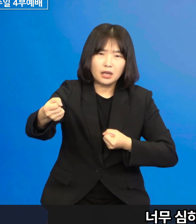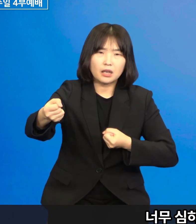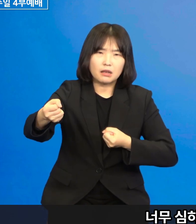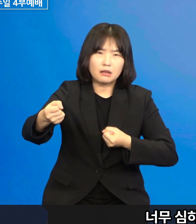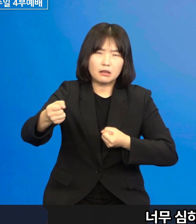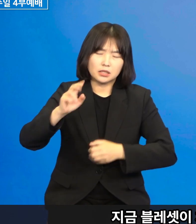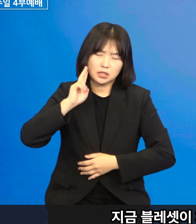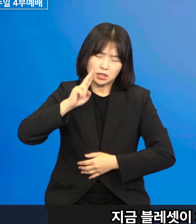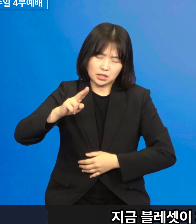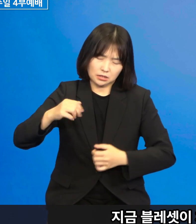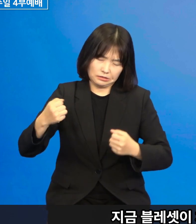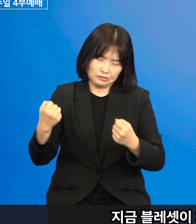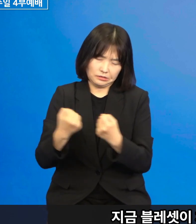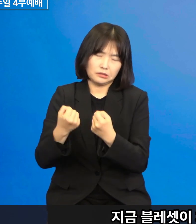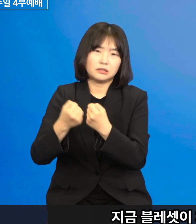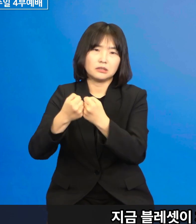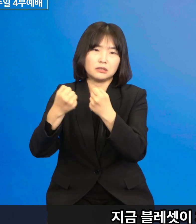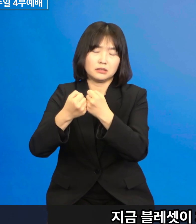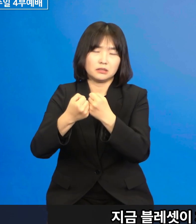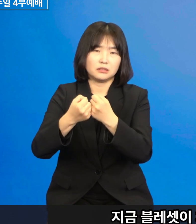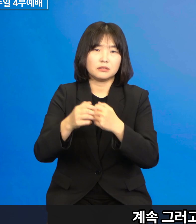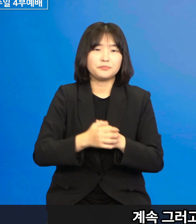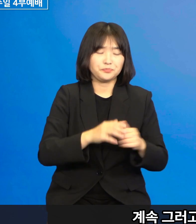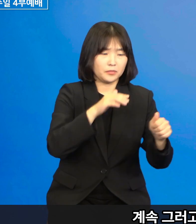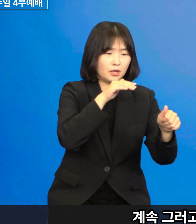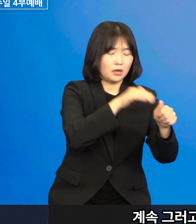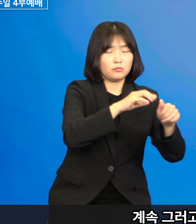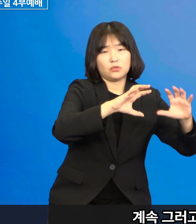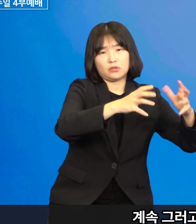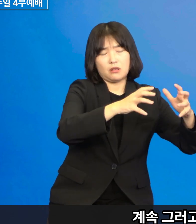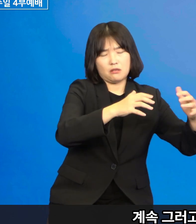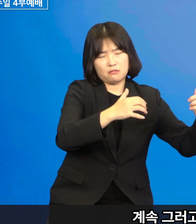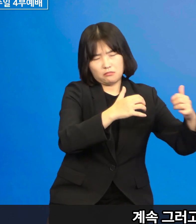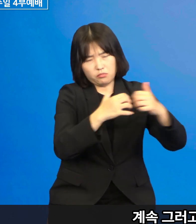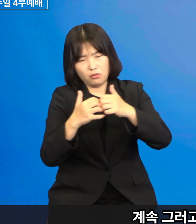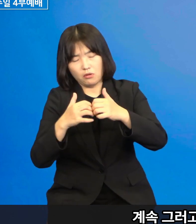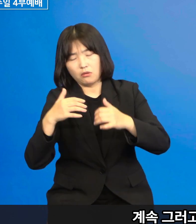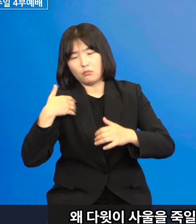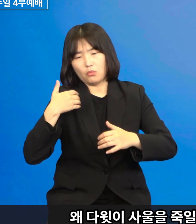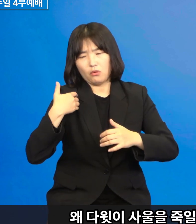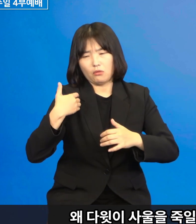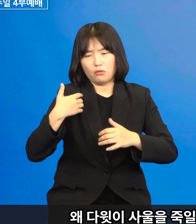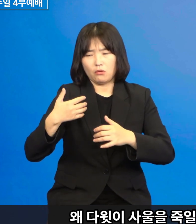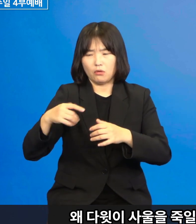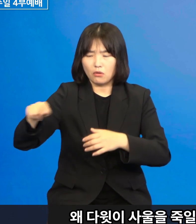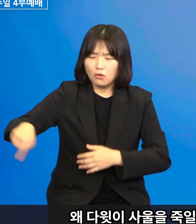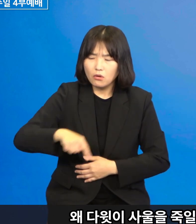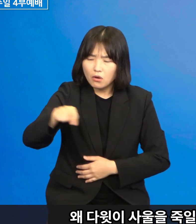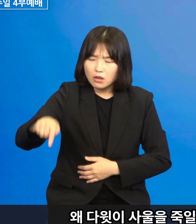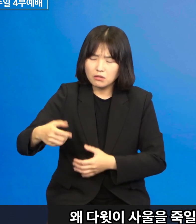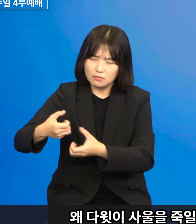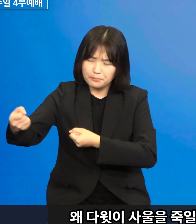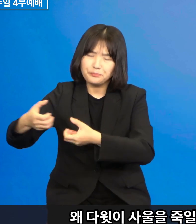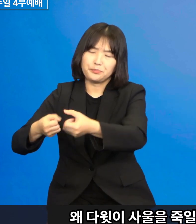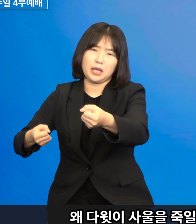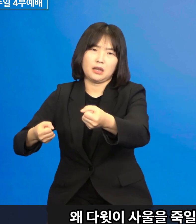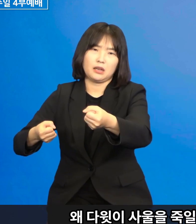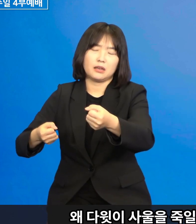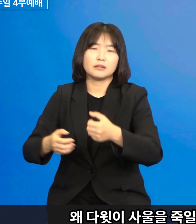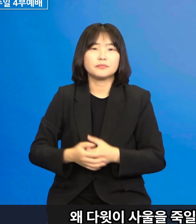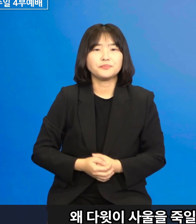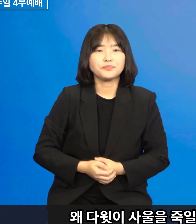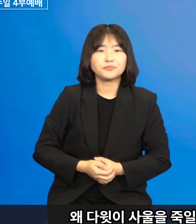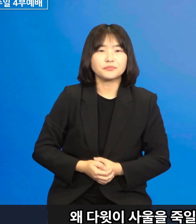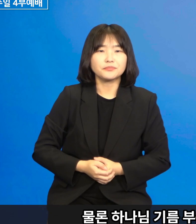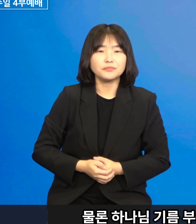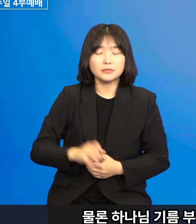싸운 것이죠. 지금 블레셋에 쳐들어온 줄도 모르고 계속 그러고 있었던 것입니다. 왜 다윗이 사울을 죽일 수